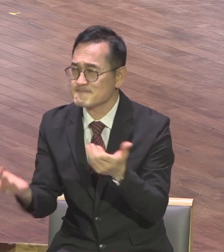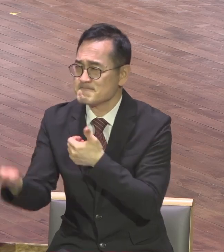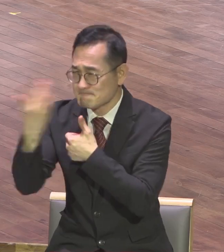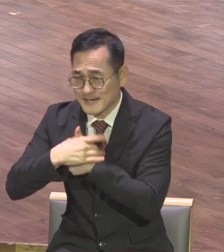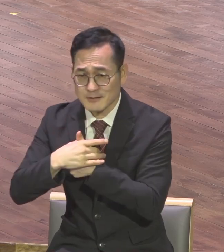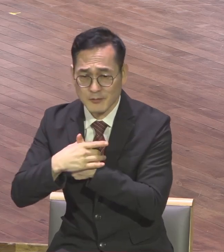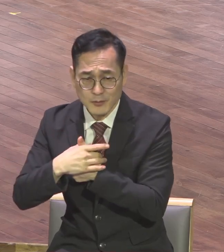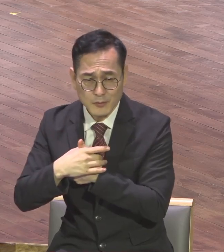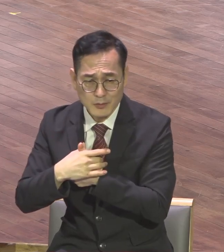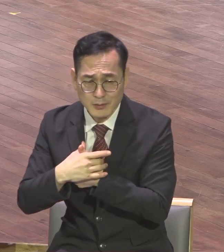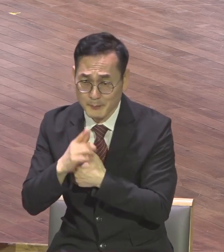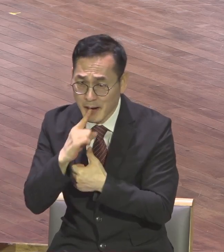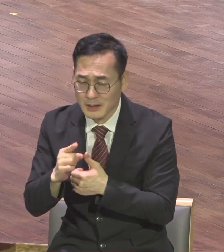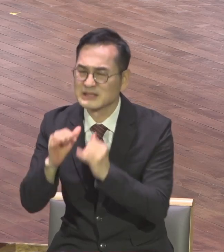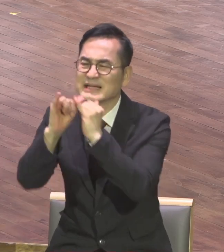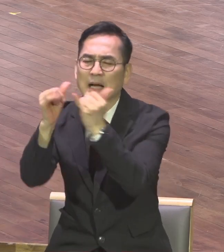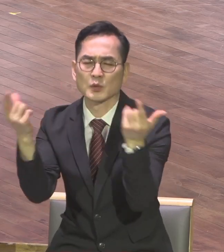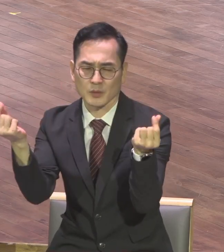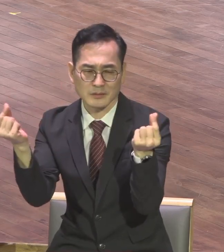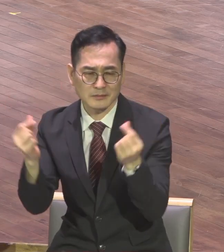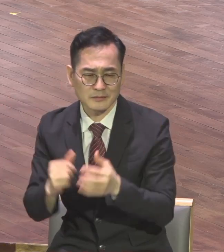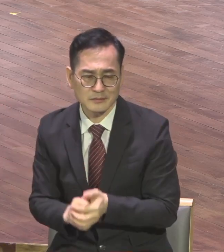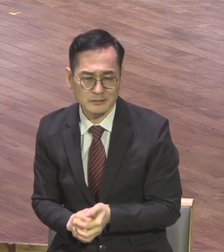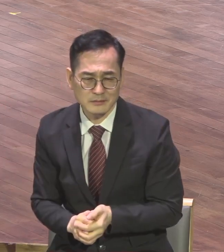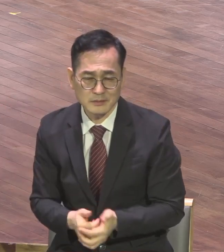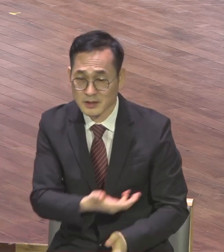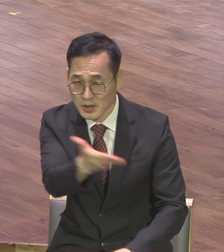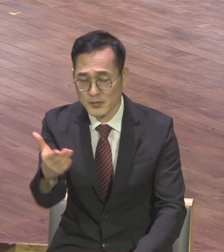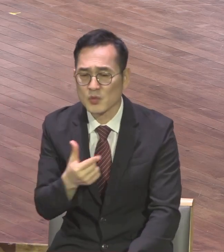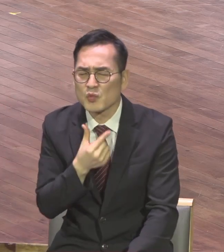있어요? 여러분 원하는 게 뭡니까 도대체?